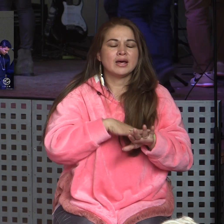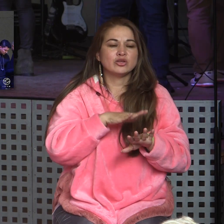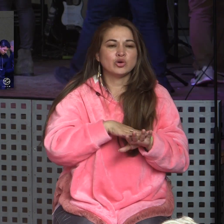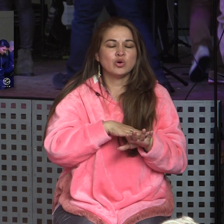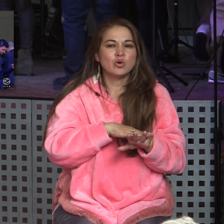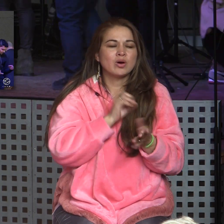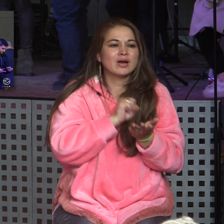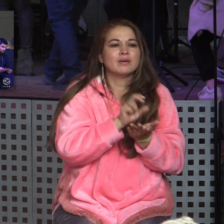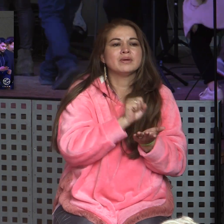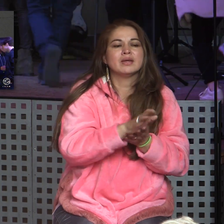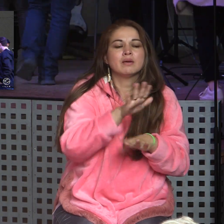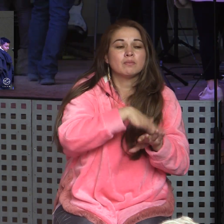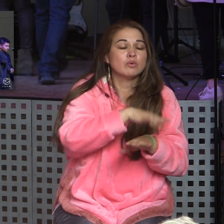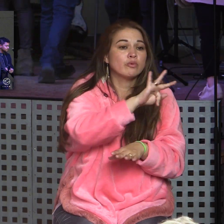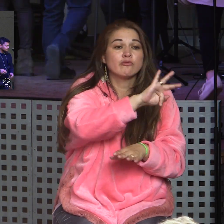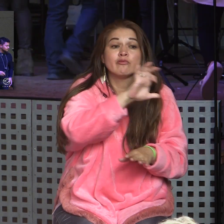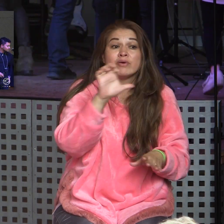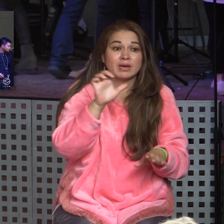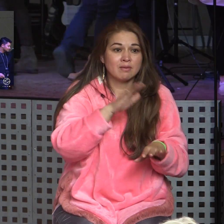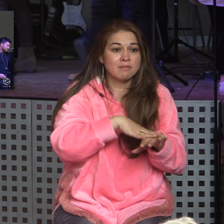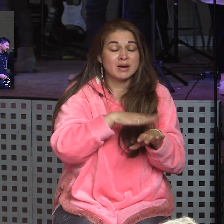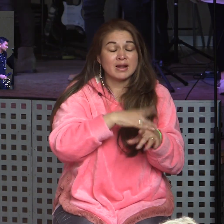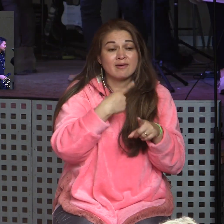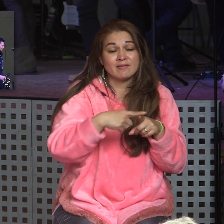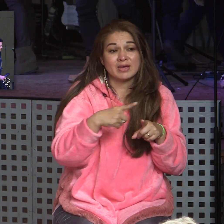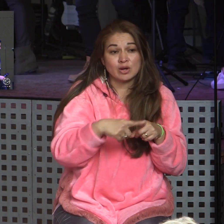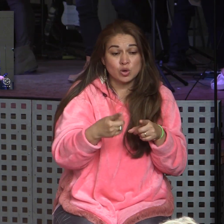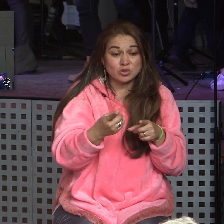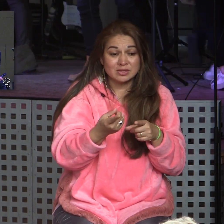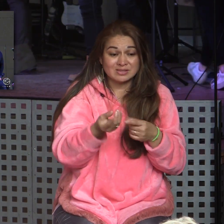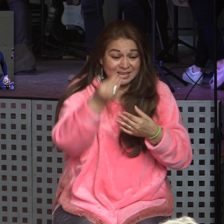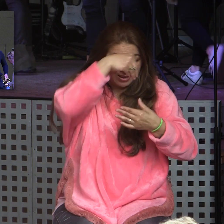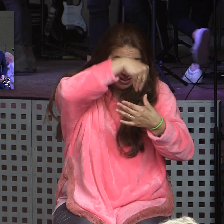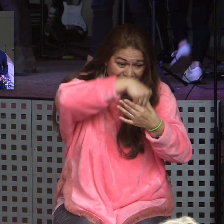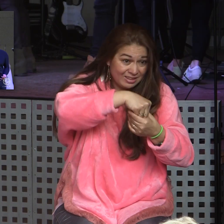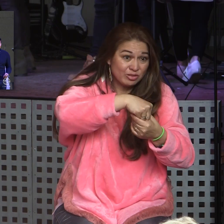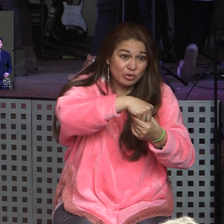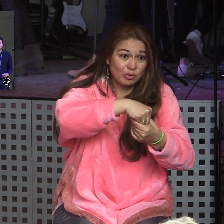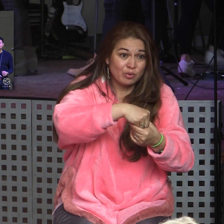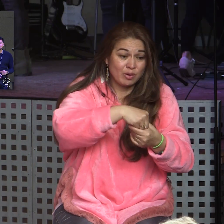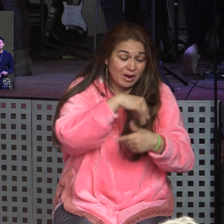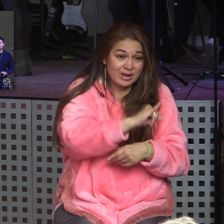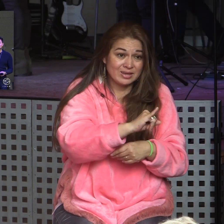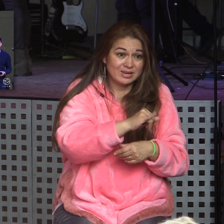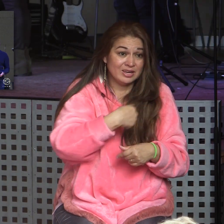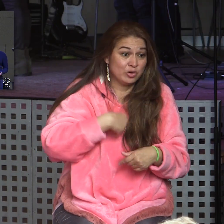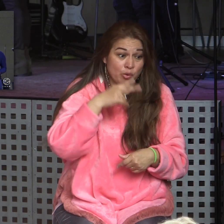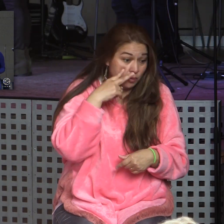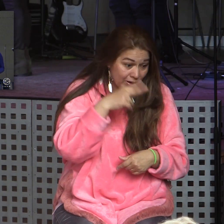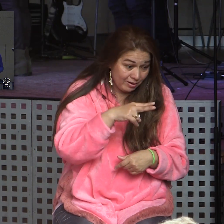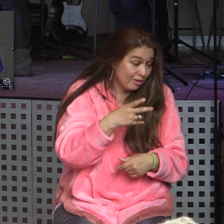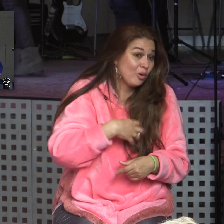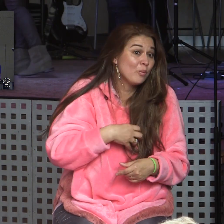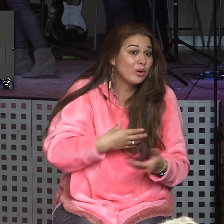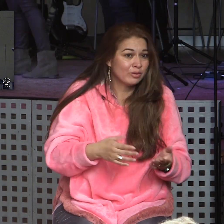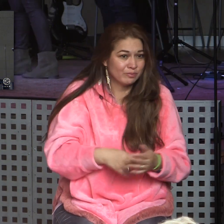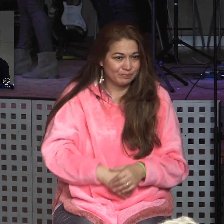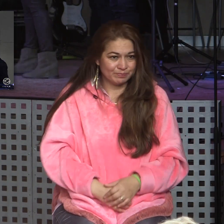¿Y cómo se hace esto? Por medio de la fe. Nos lo dice, por la fe,